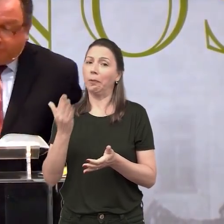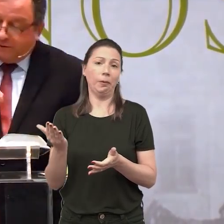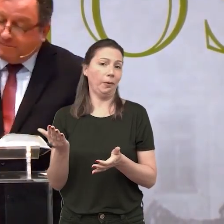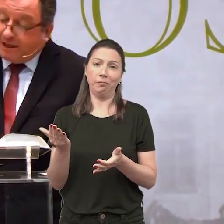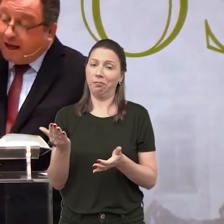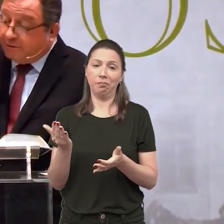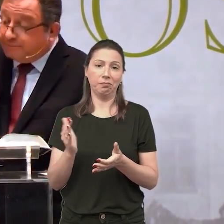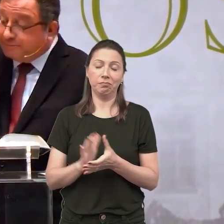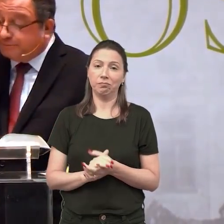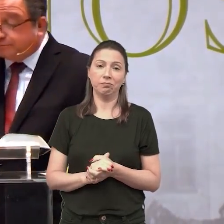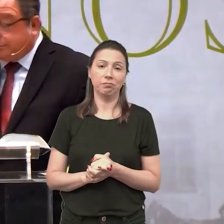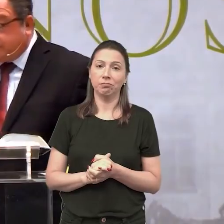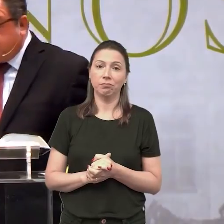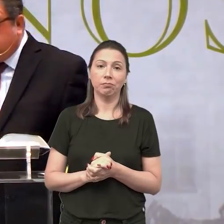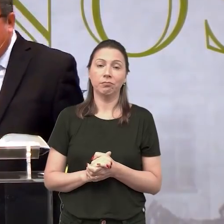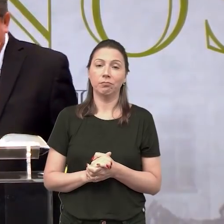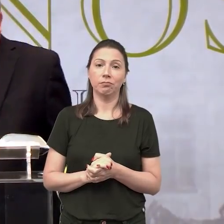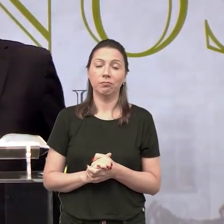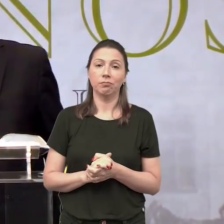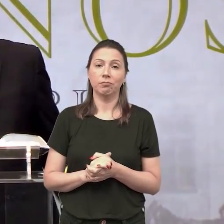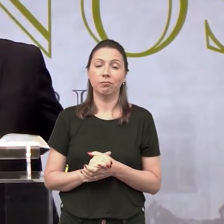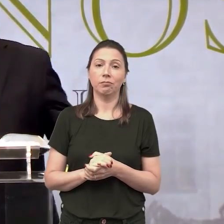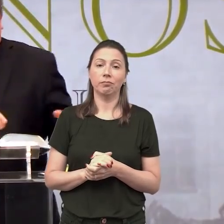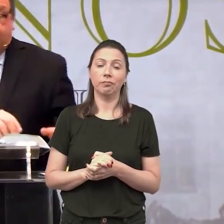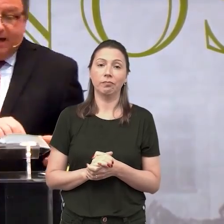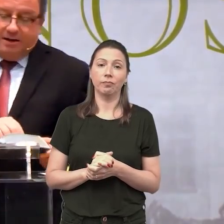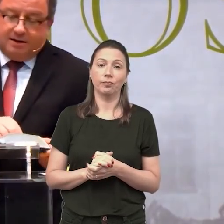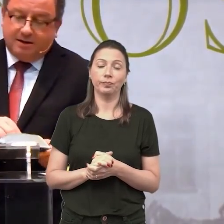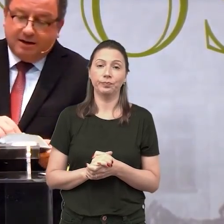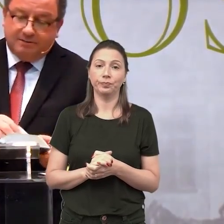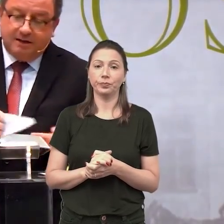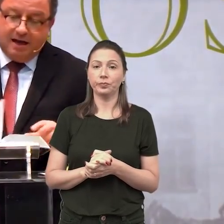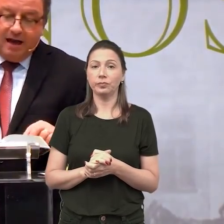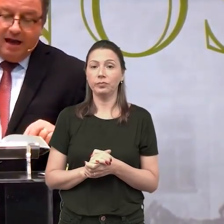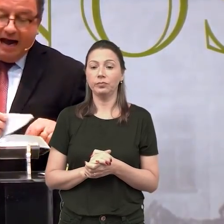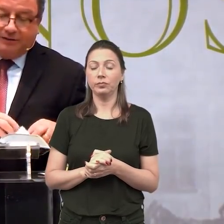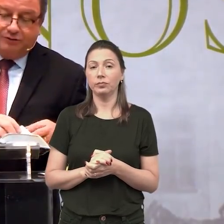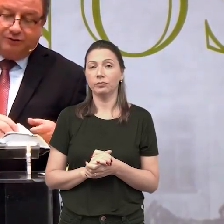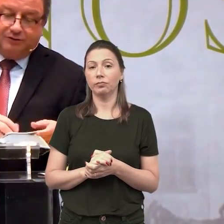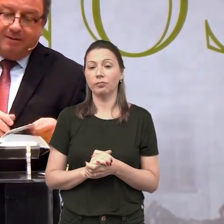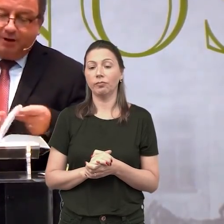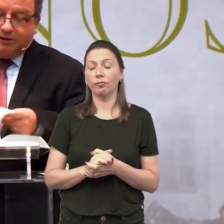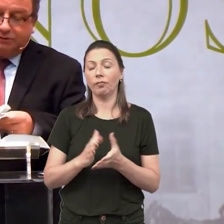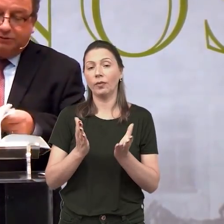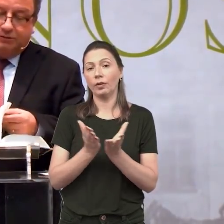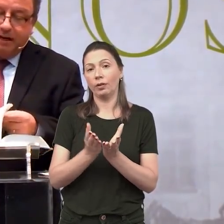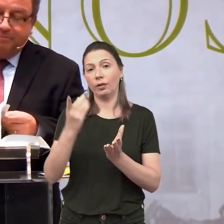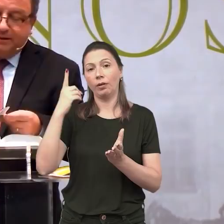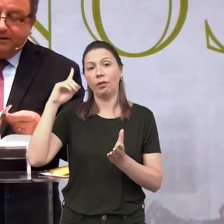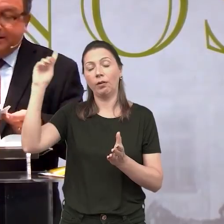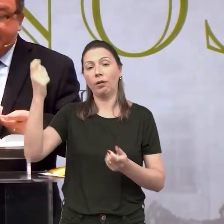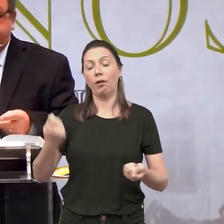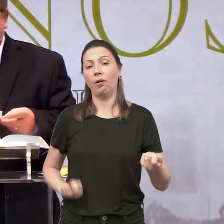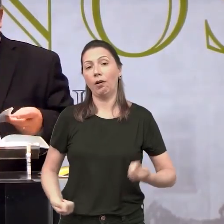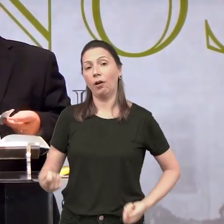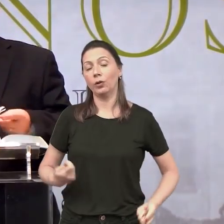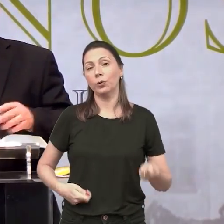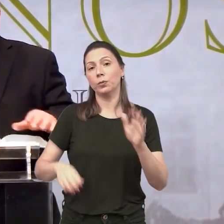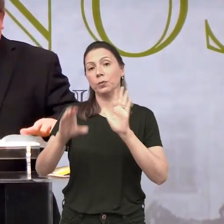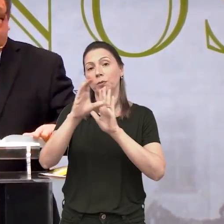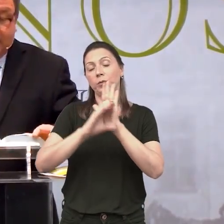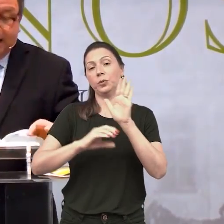Esse é um ponto fundamental. Vamos ver Atos dos Apóstolos, capítulo